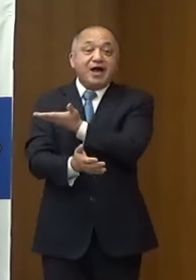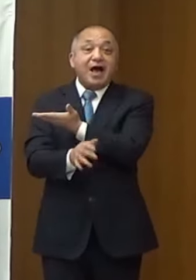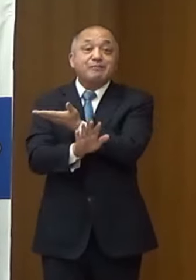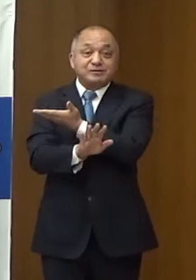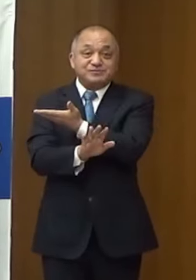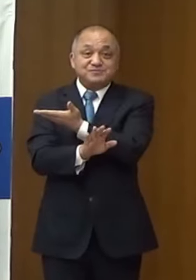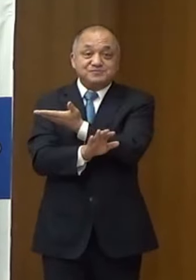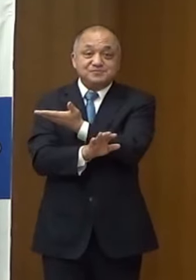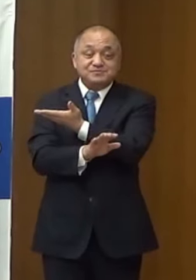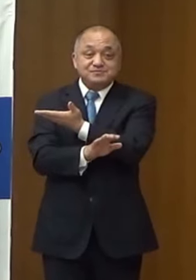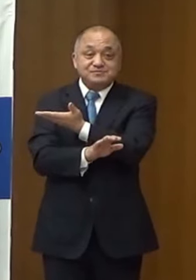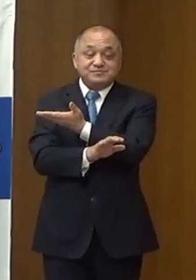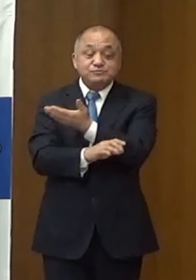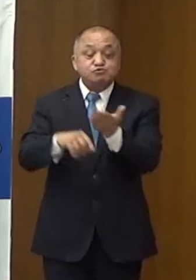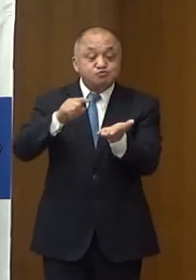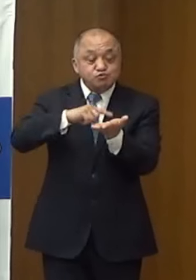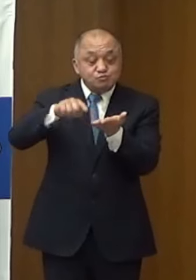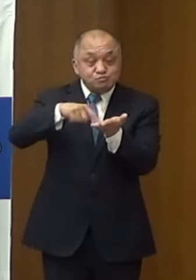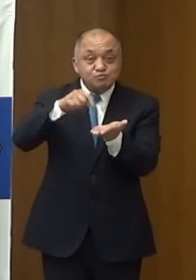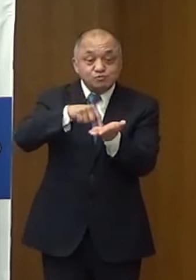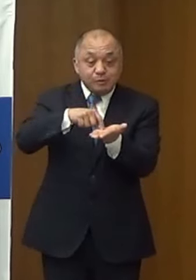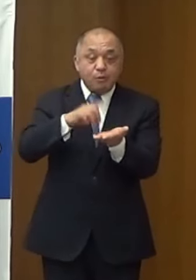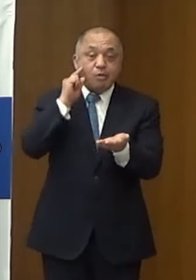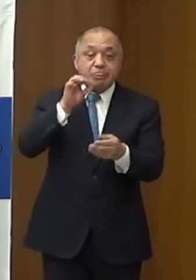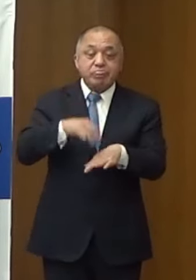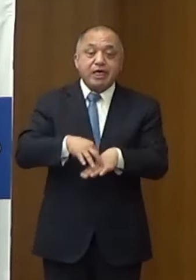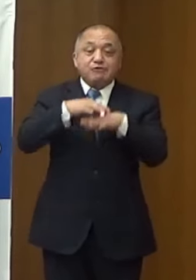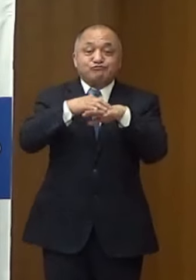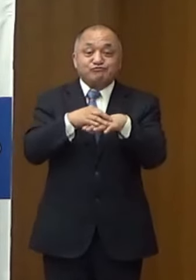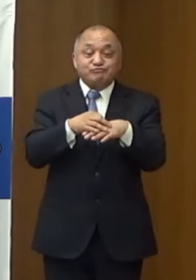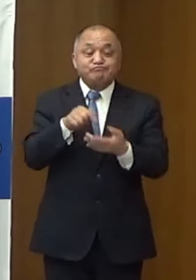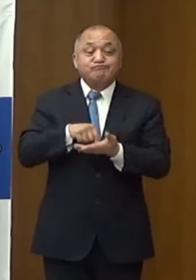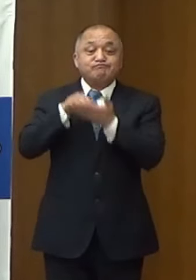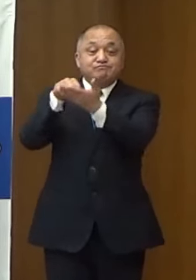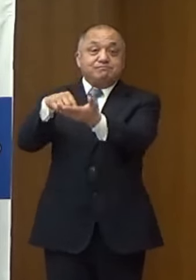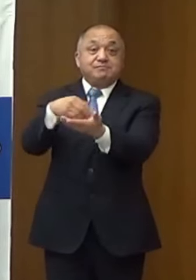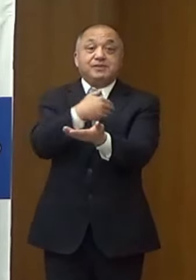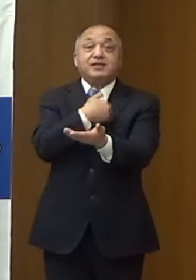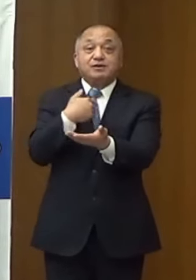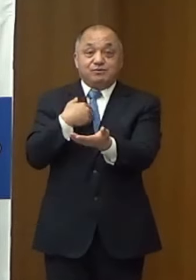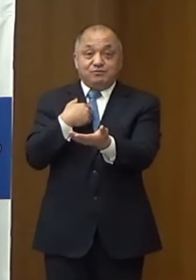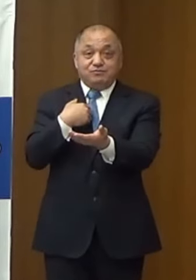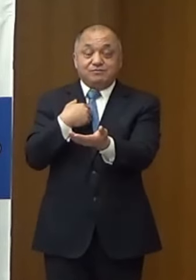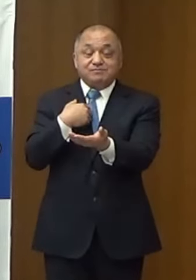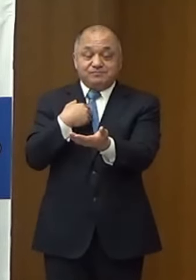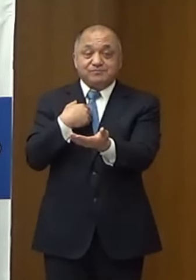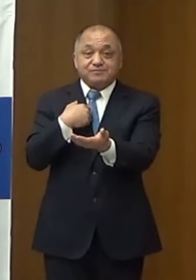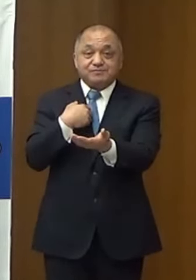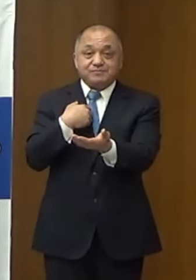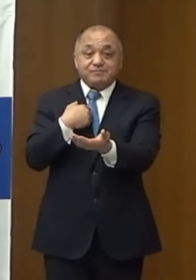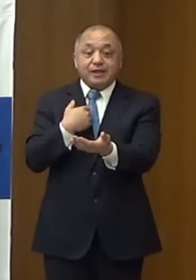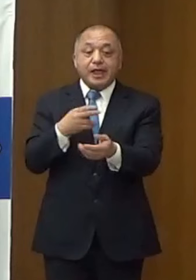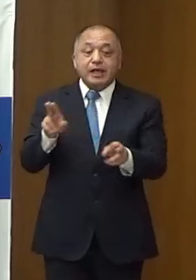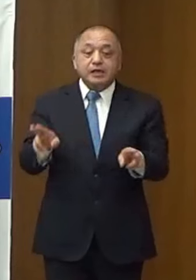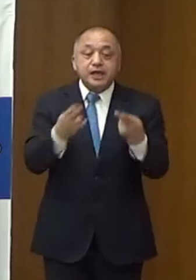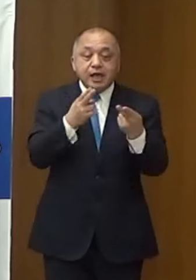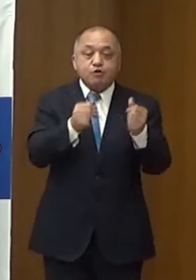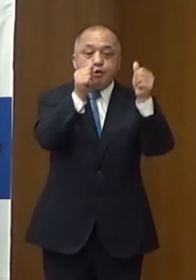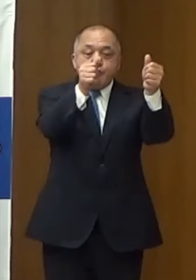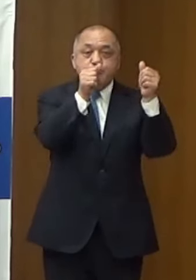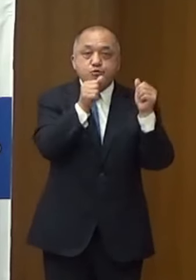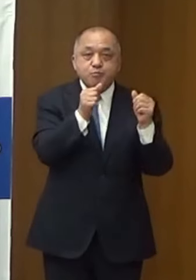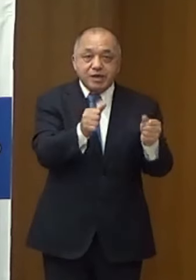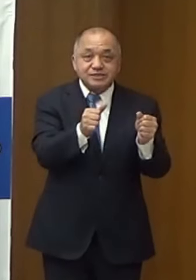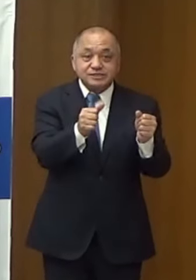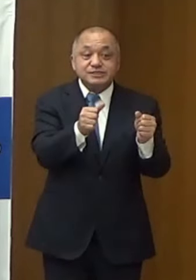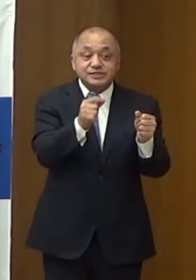ども、スマートフォンでも、手軽に、ご申請いただけるように、専用のホームページから